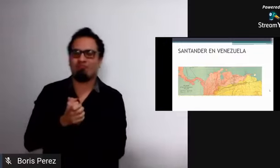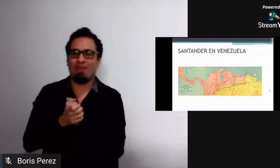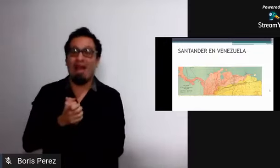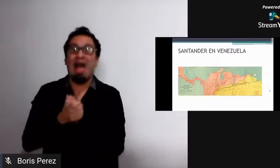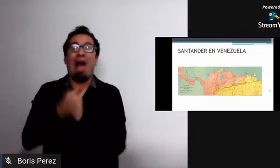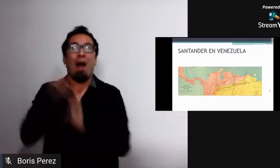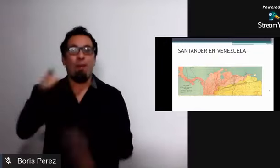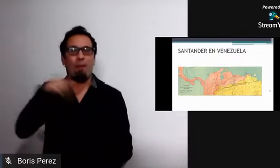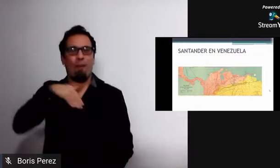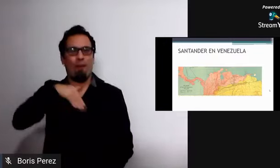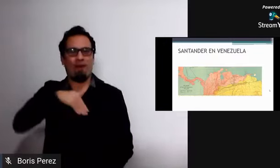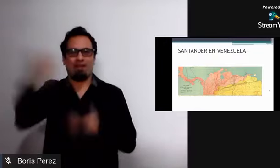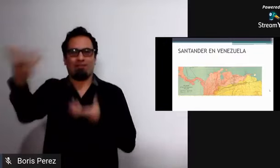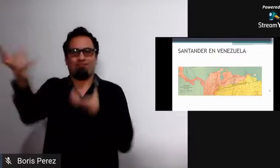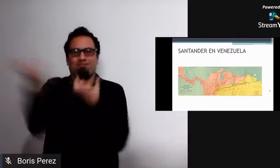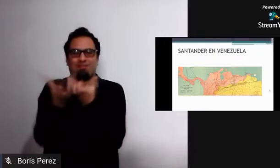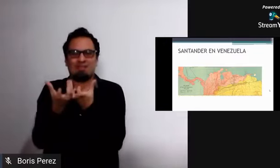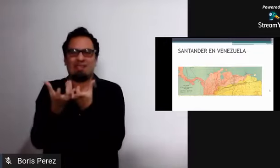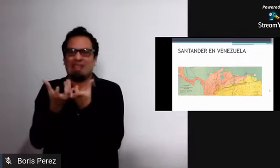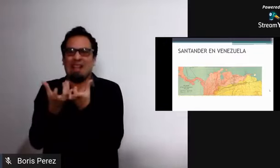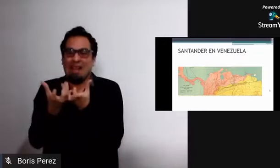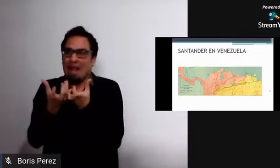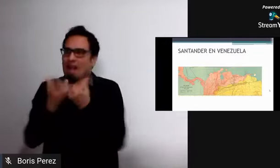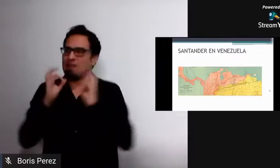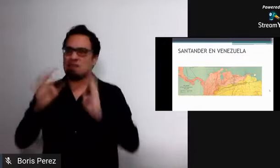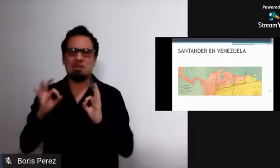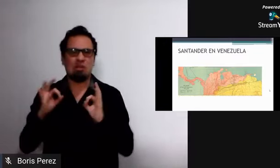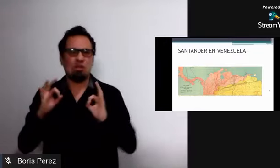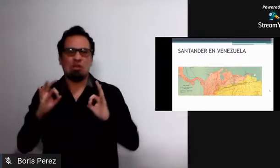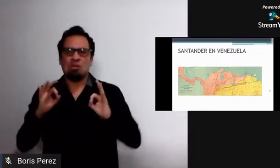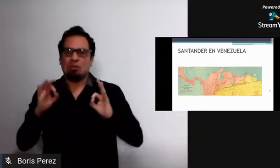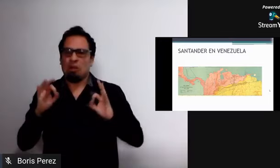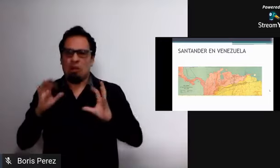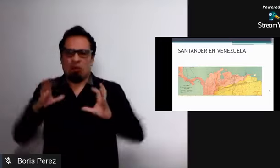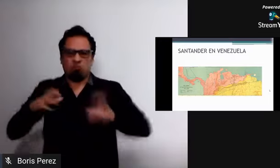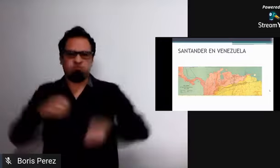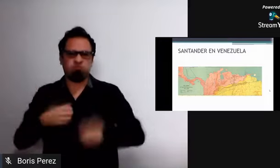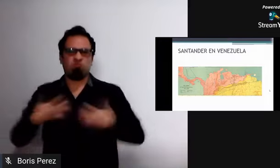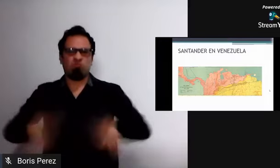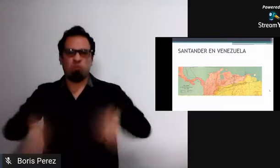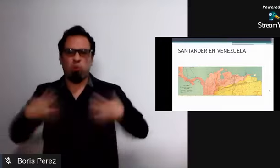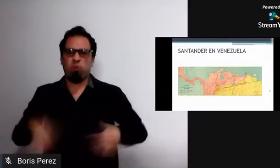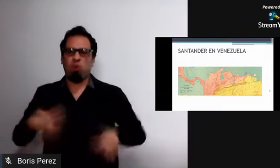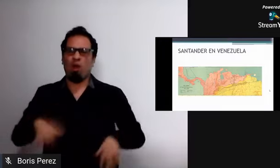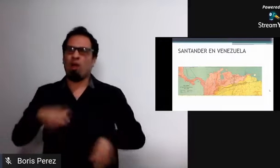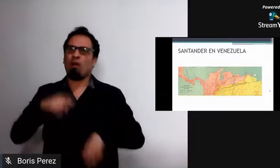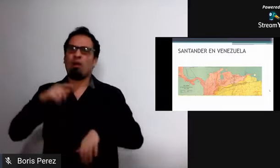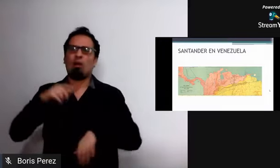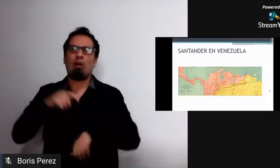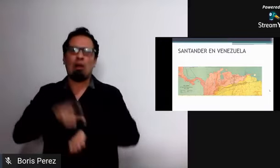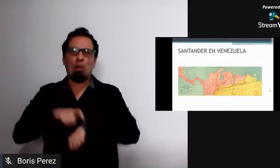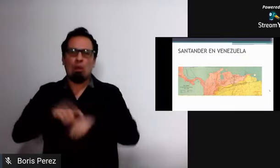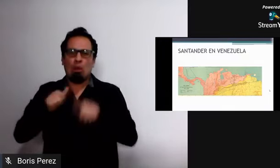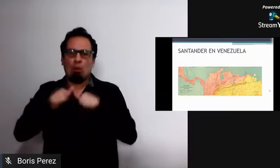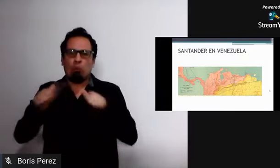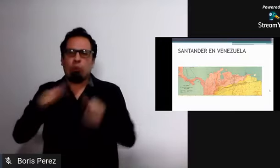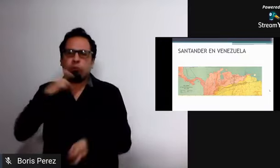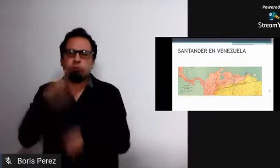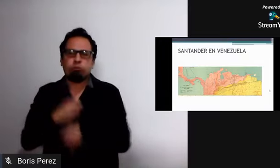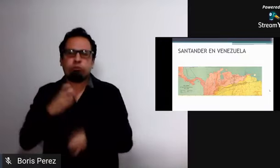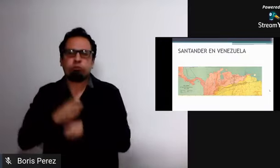Esta es la seña del municipio donde se encontraba Tame y allí se unificaron, se encontraron